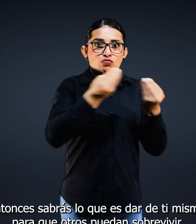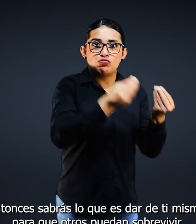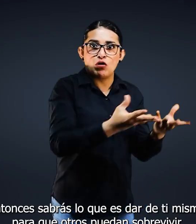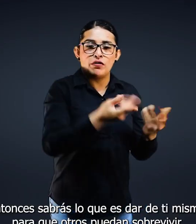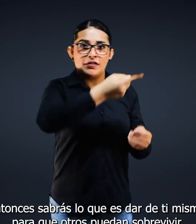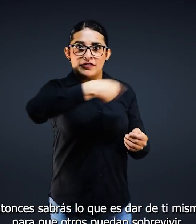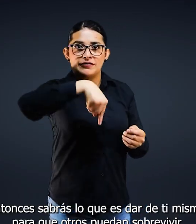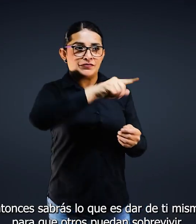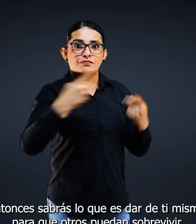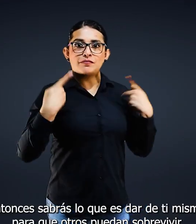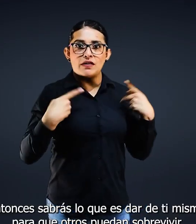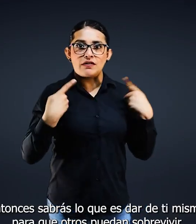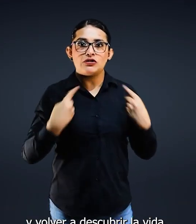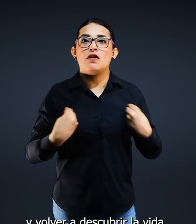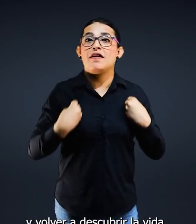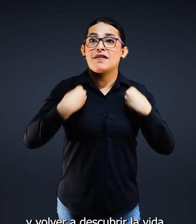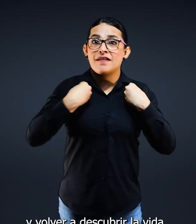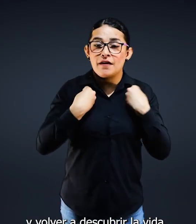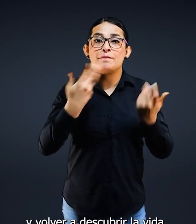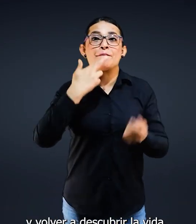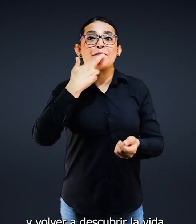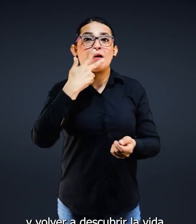mismo para que otros puedan sobrevivir y volver a descubrir la vida.